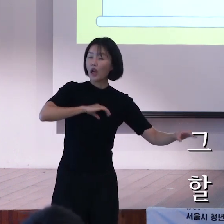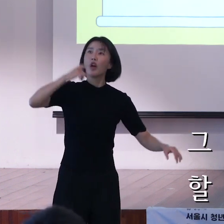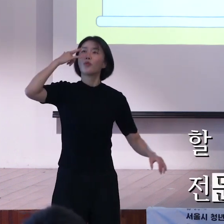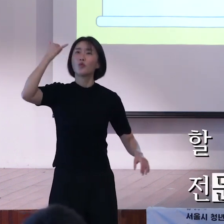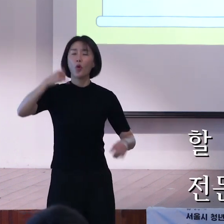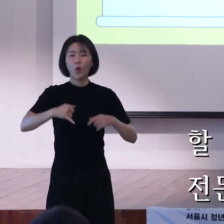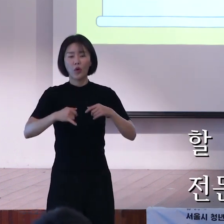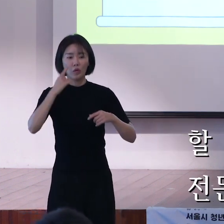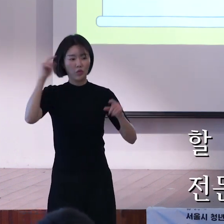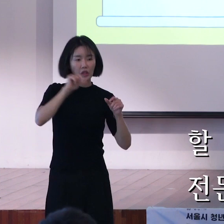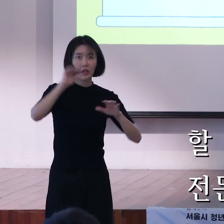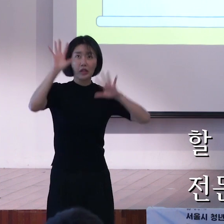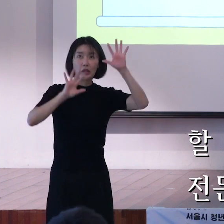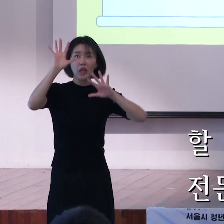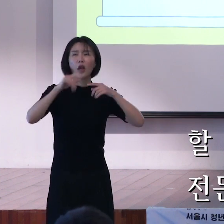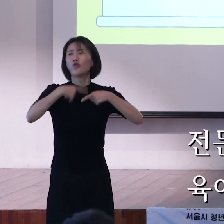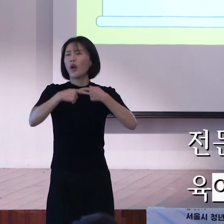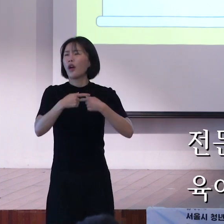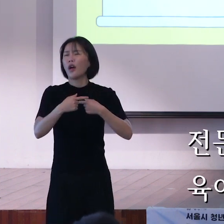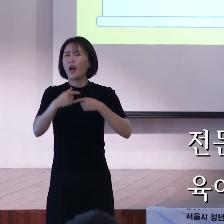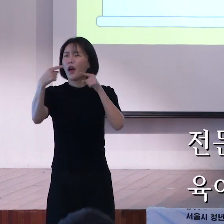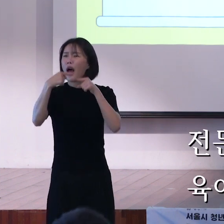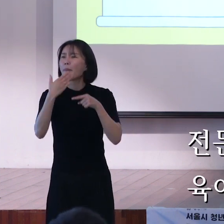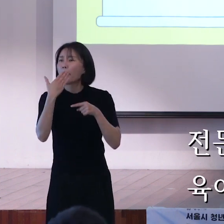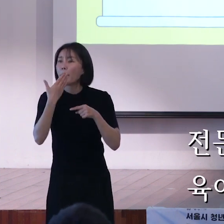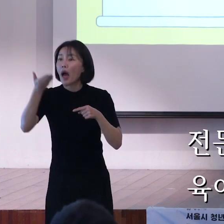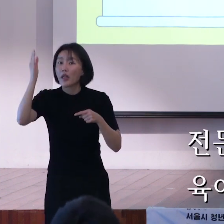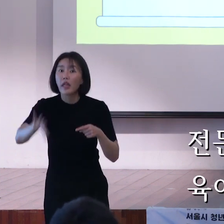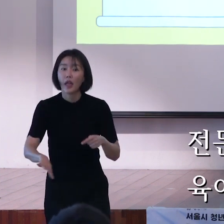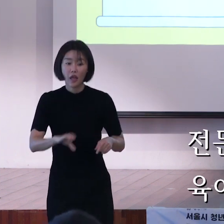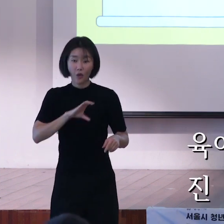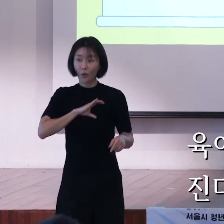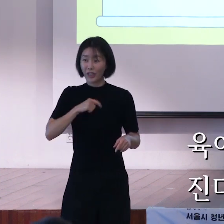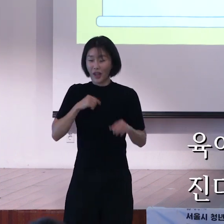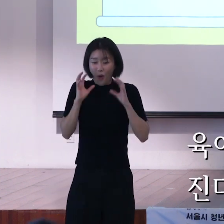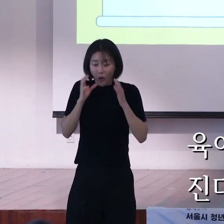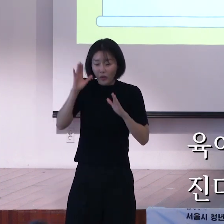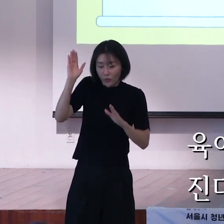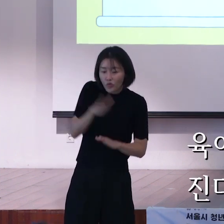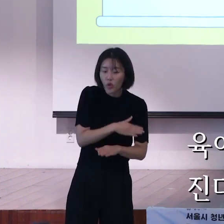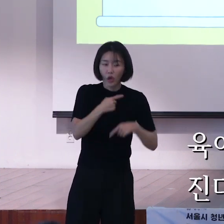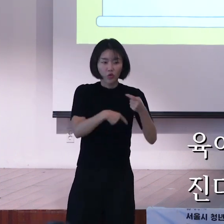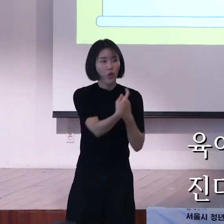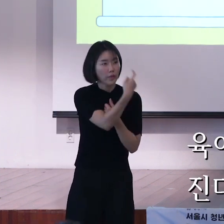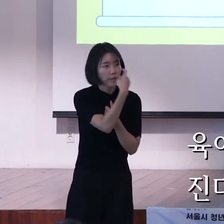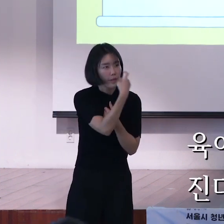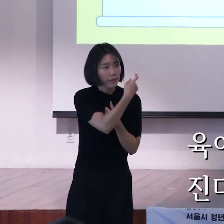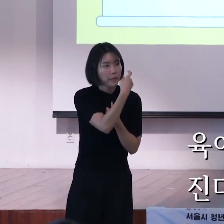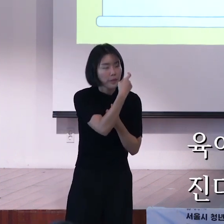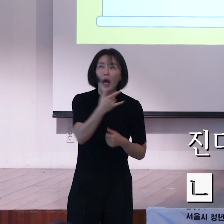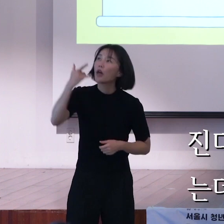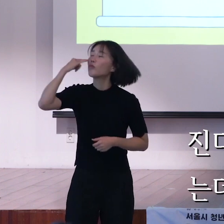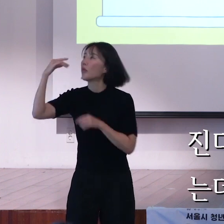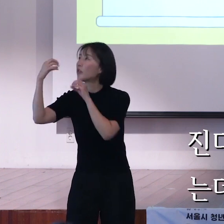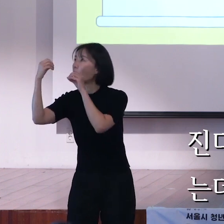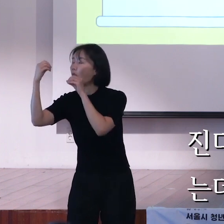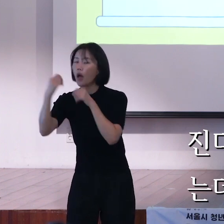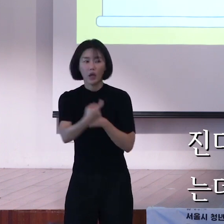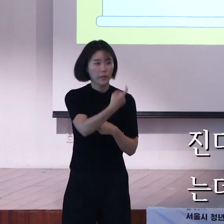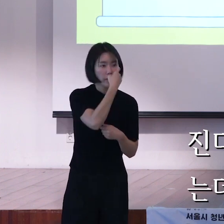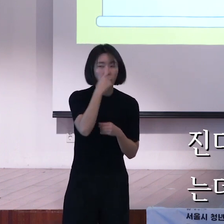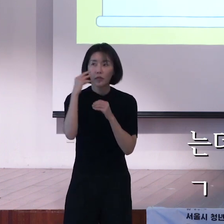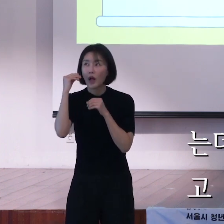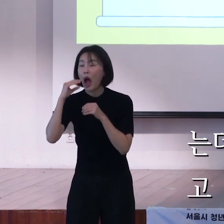좀 체계적으로 좀 교육이, 수어 교육이 이루어진다면 부모님하고 이야기하는 데 있어서 조금 덜 무리가 있고